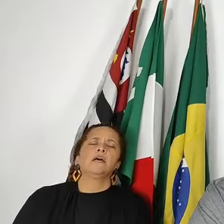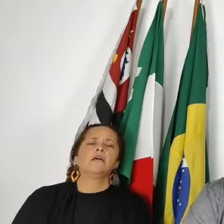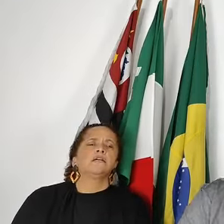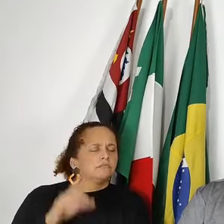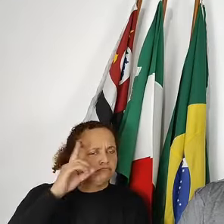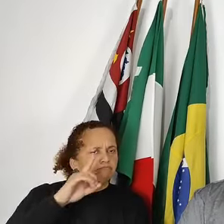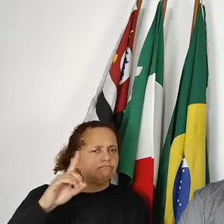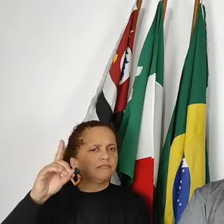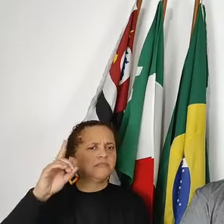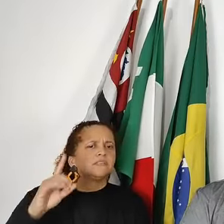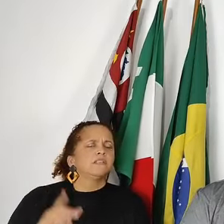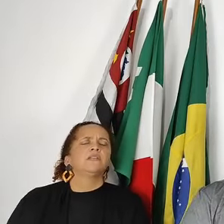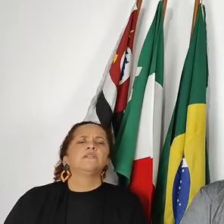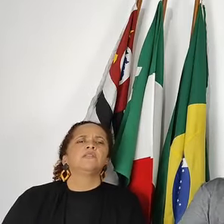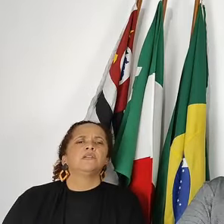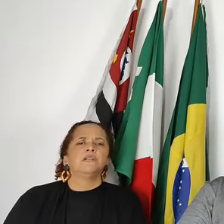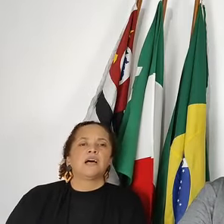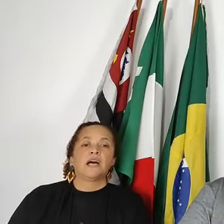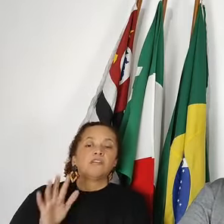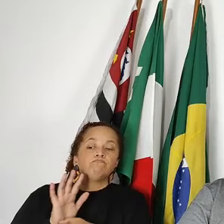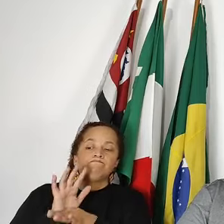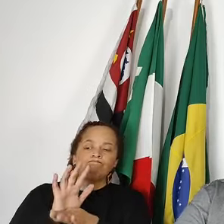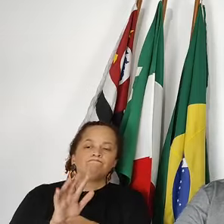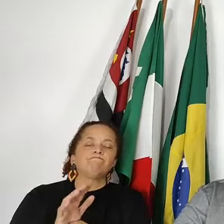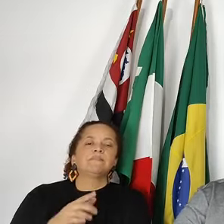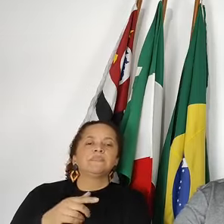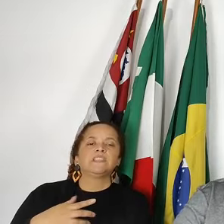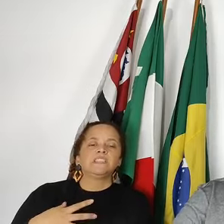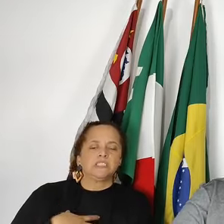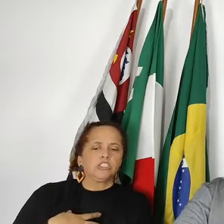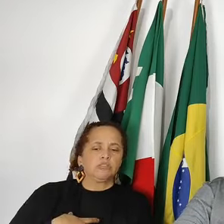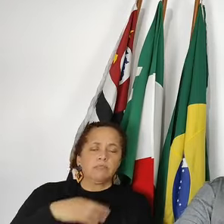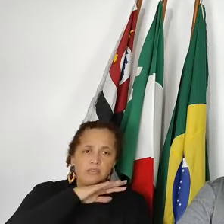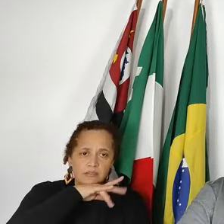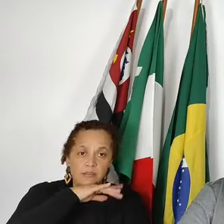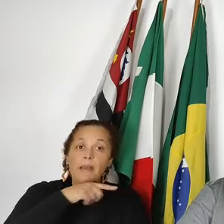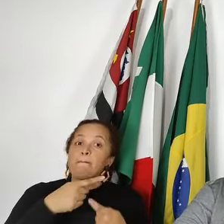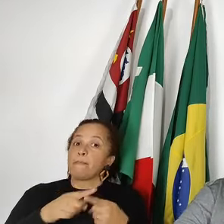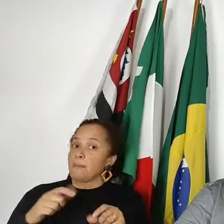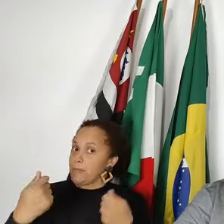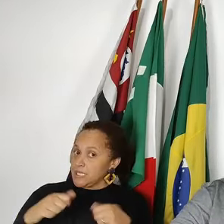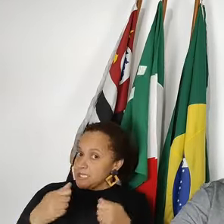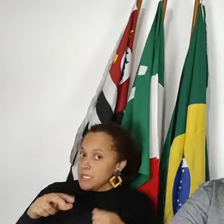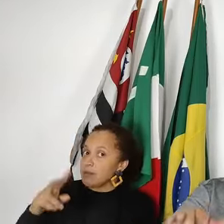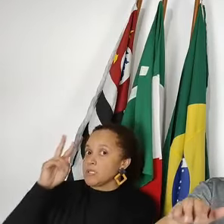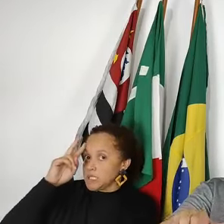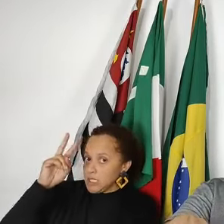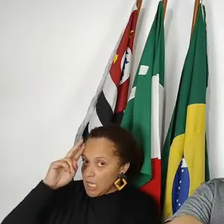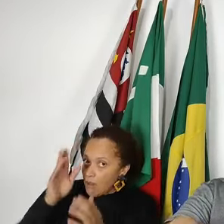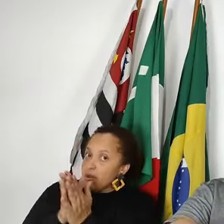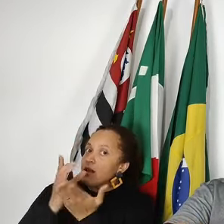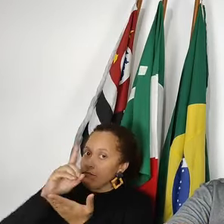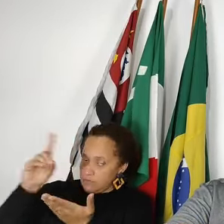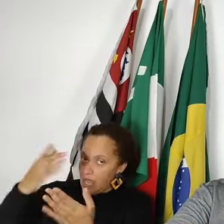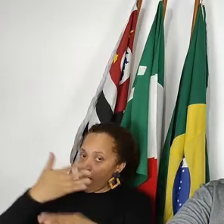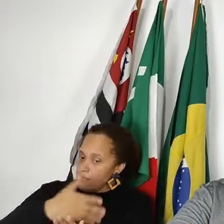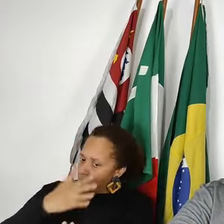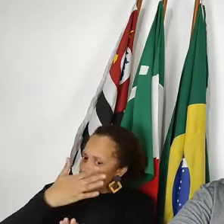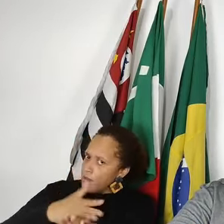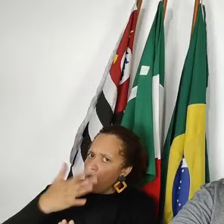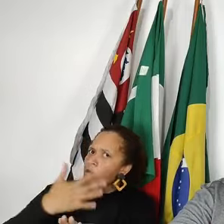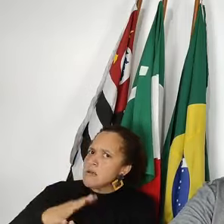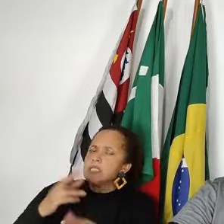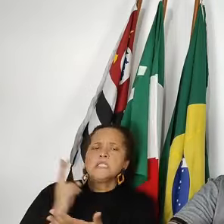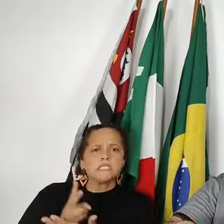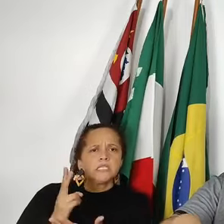livra de todo e qualquer sentimento negativo. Mas para isso nós precisamos praticar. E precisamos estar de dia e de noite meditando sobre